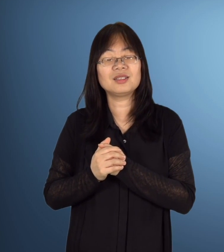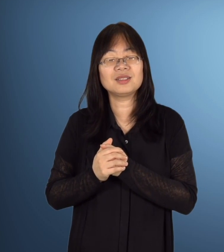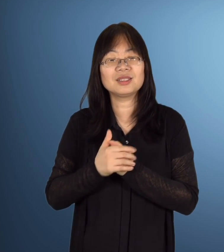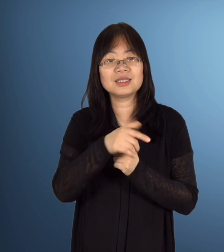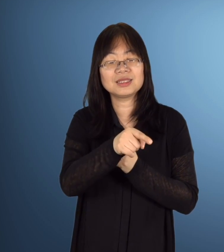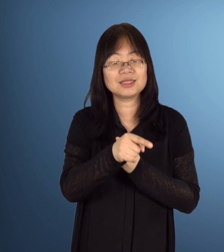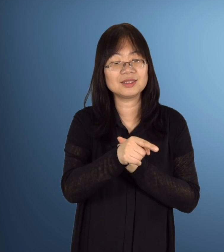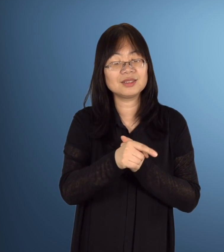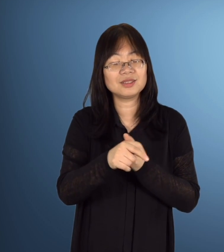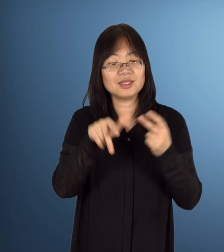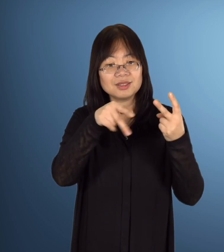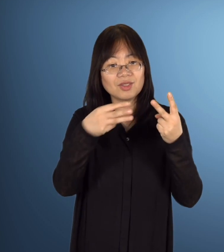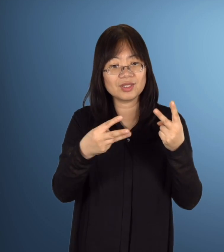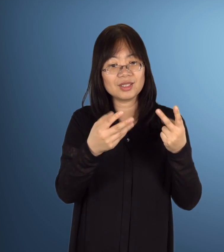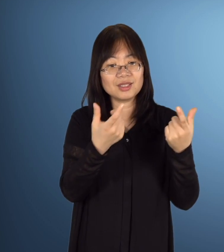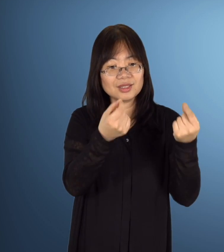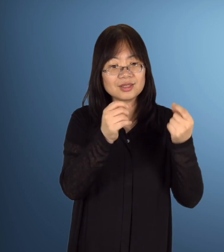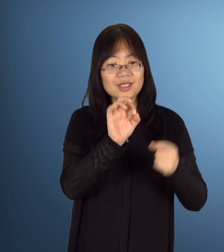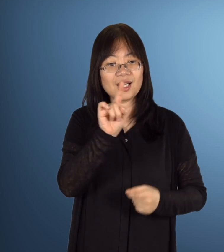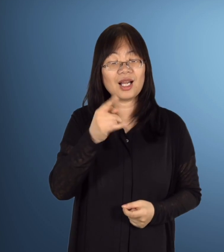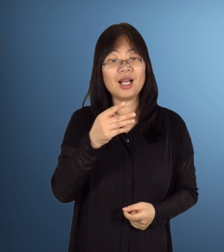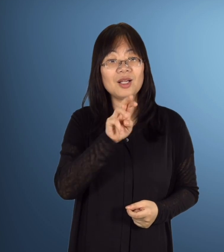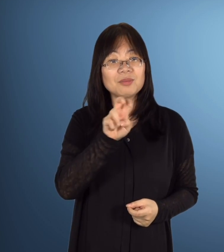이 2절이 그런